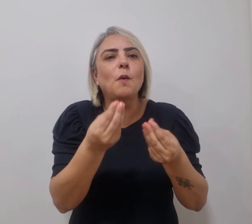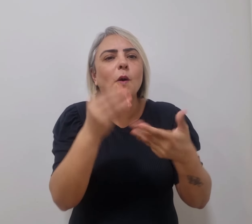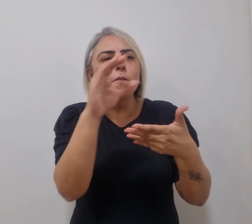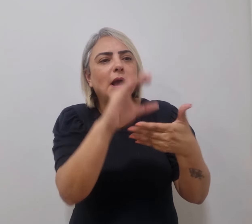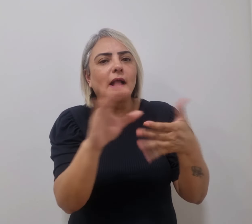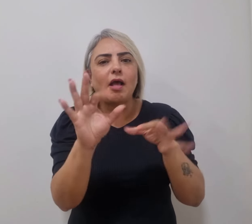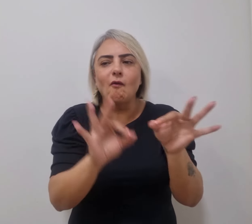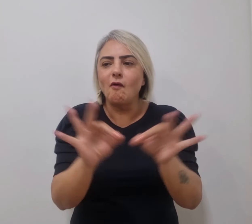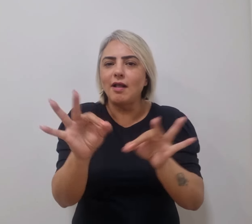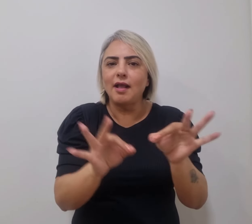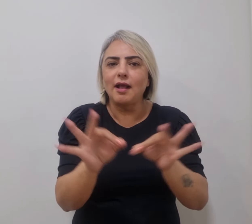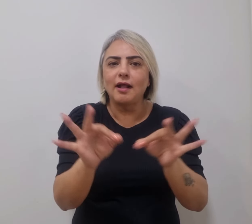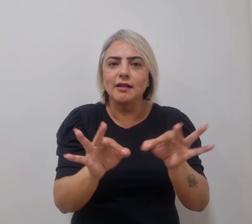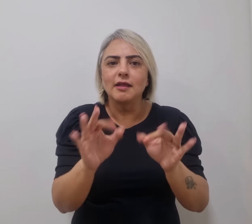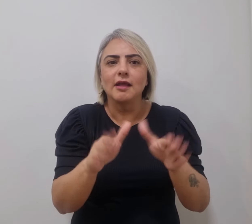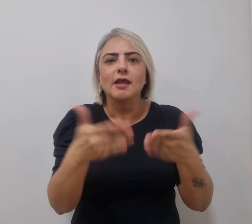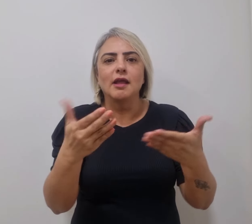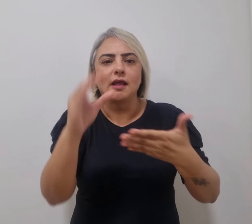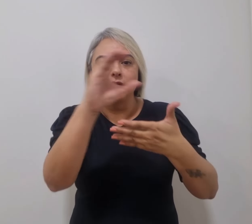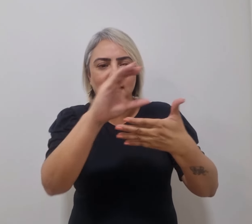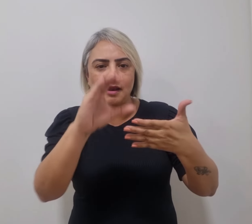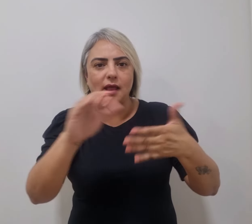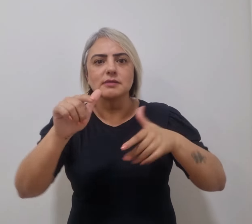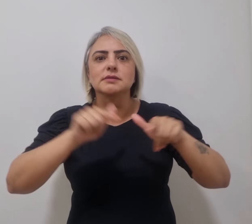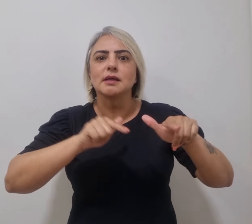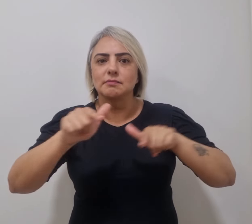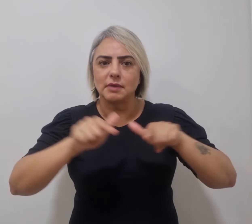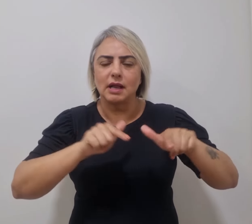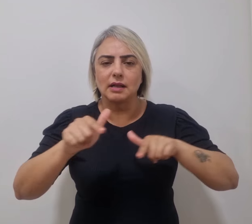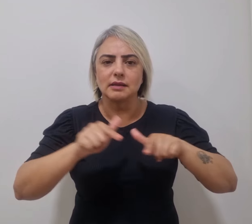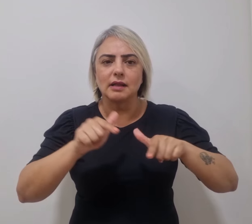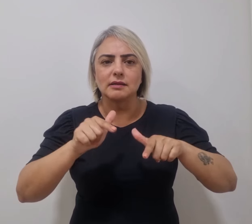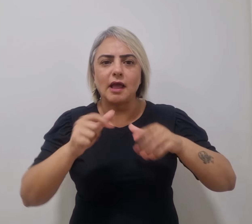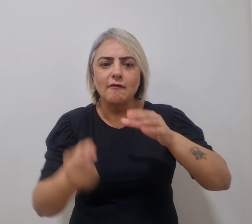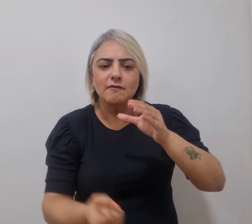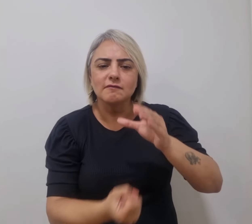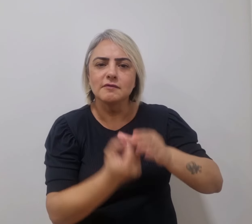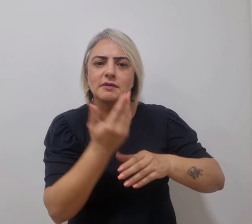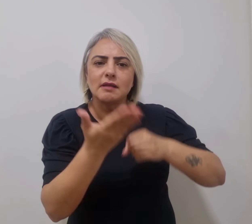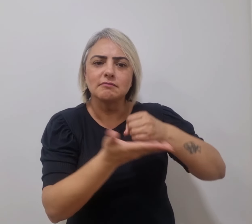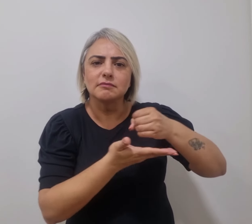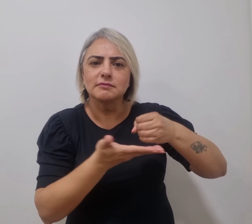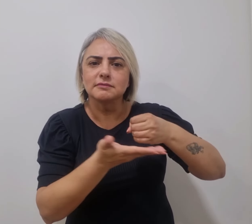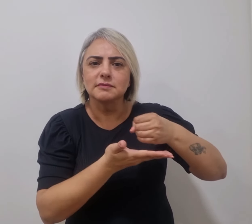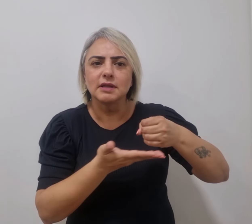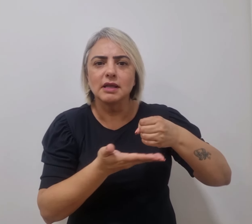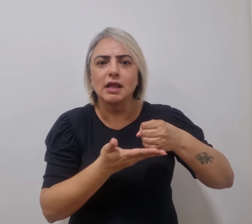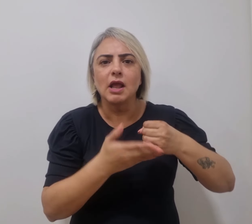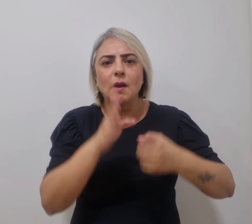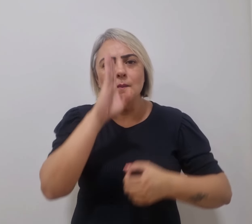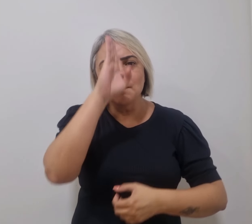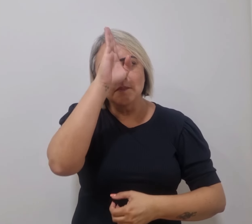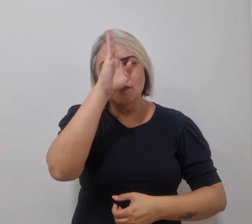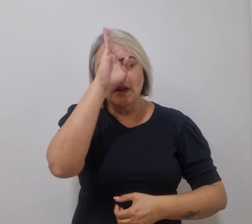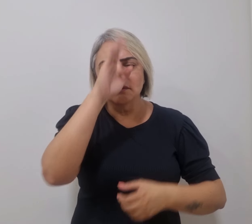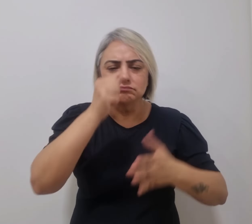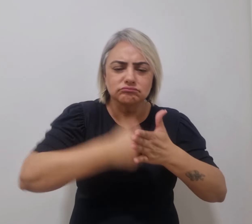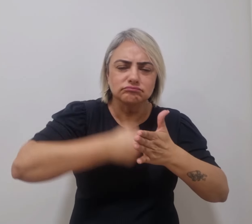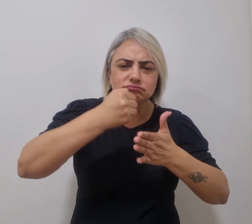organiza enquanto classe trabalhadora, fundada principalmente nos princípios da luta de classe